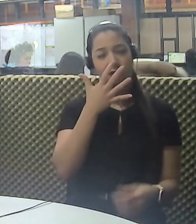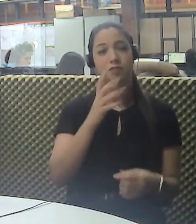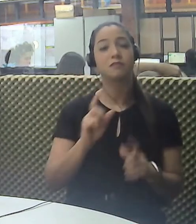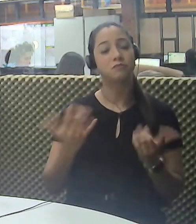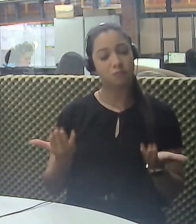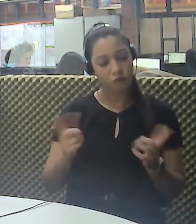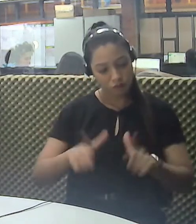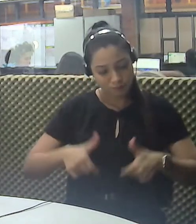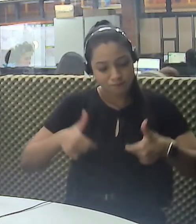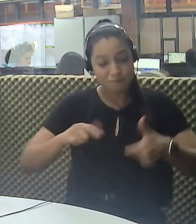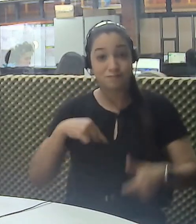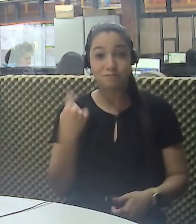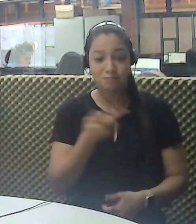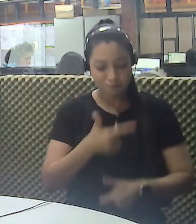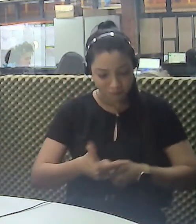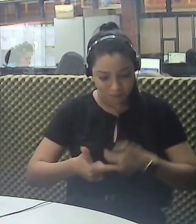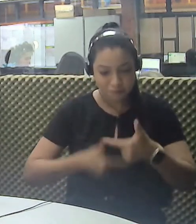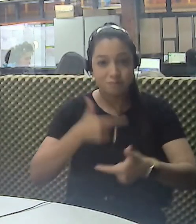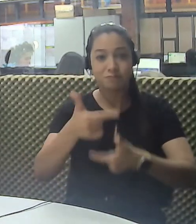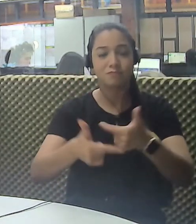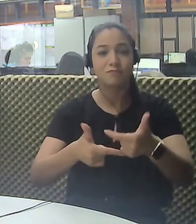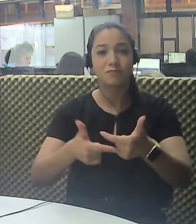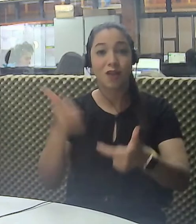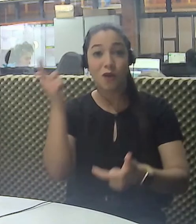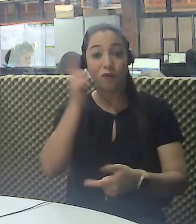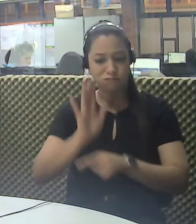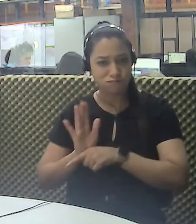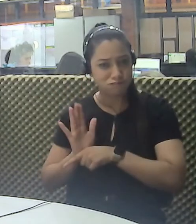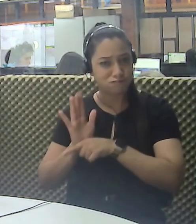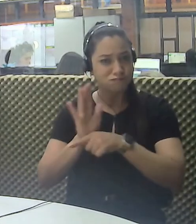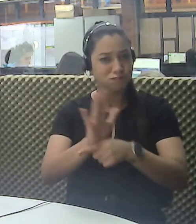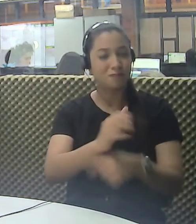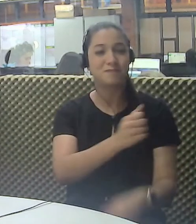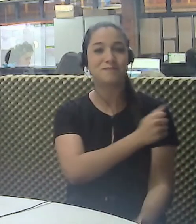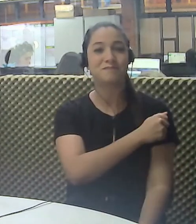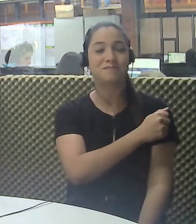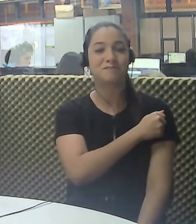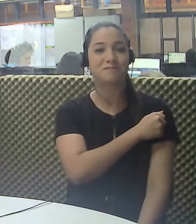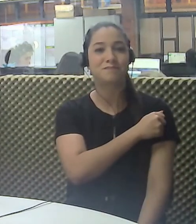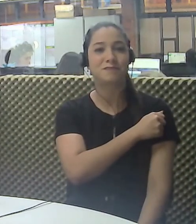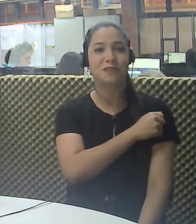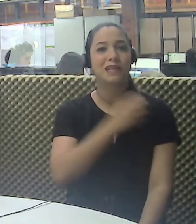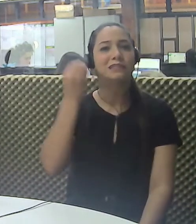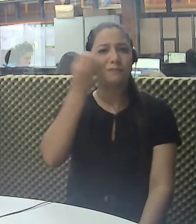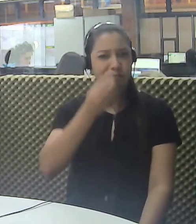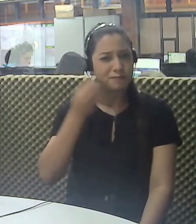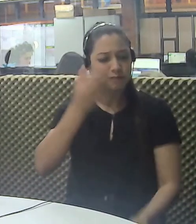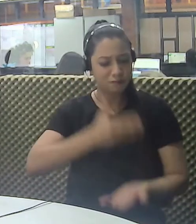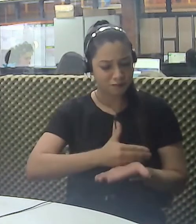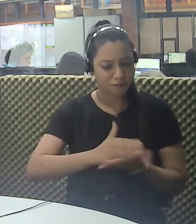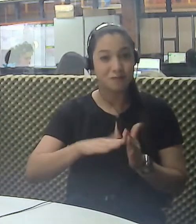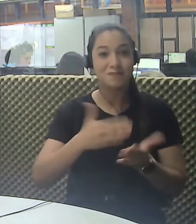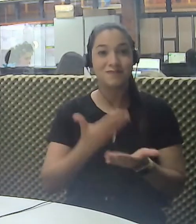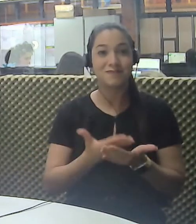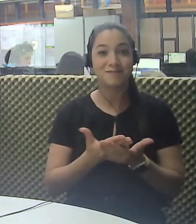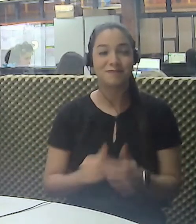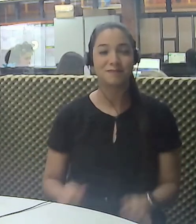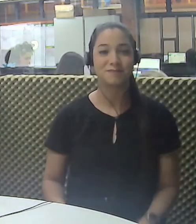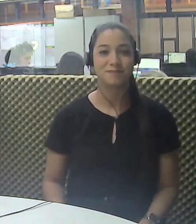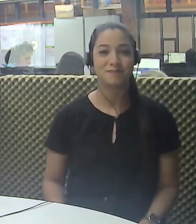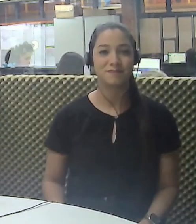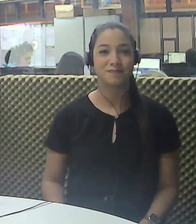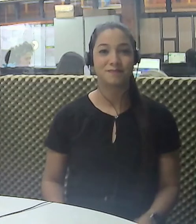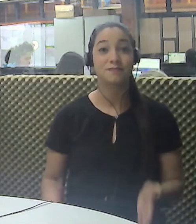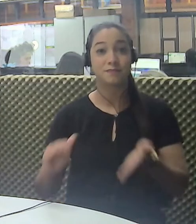ações que nós temos feito para possibilitar que o estudante tenha isso a partir da escola.